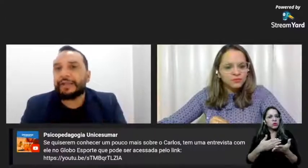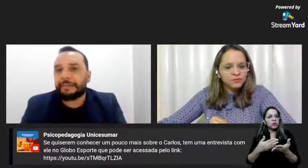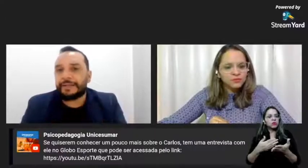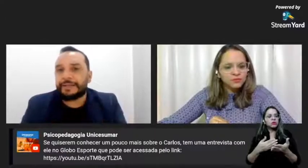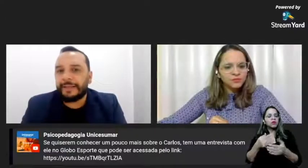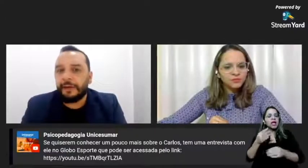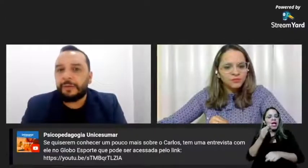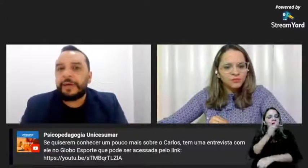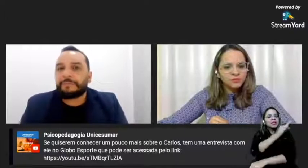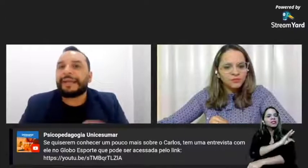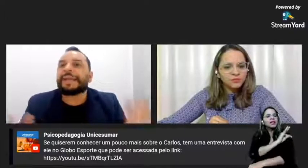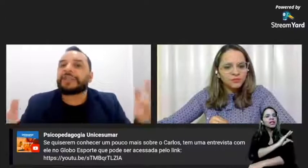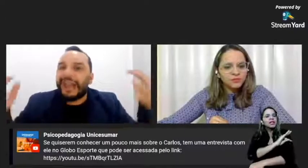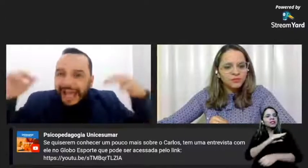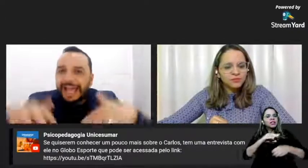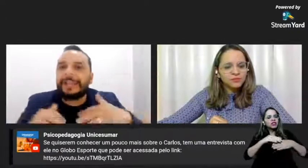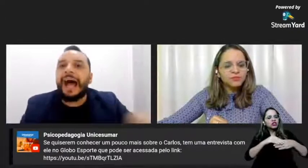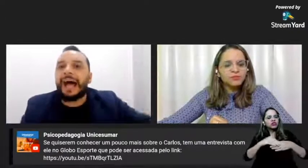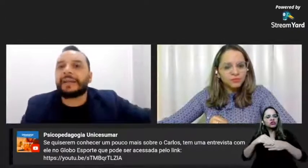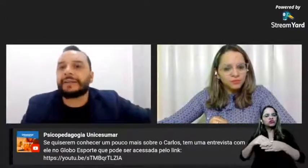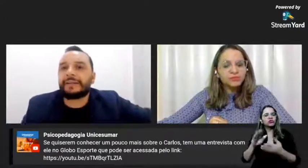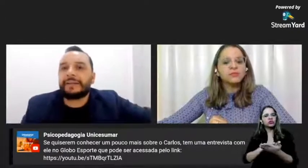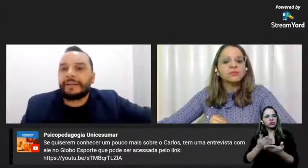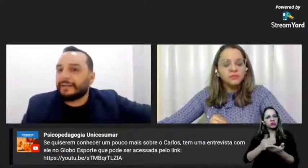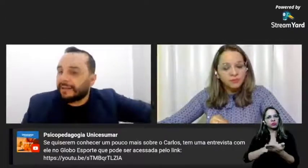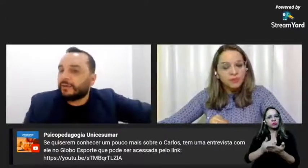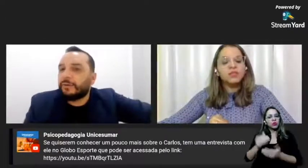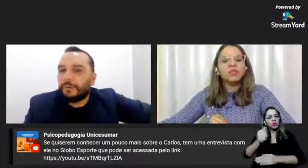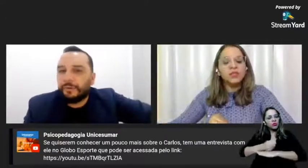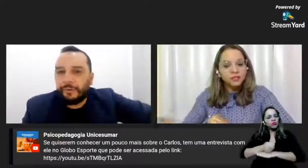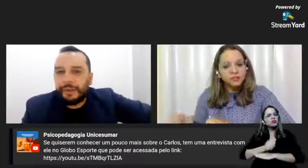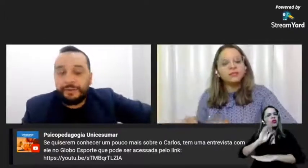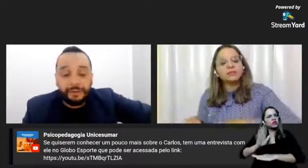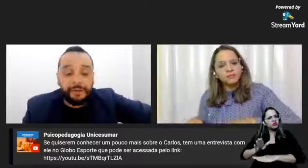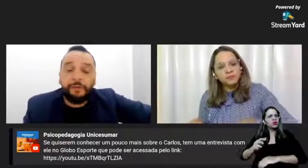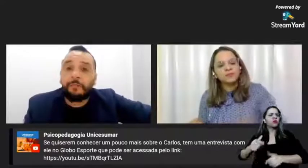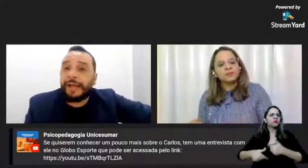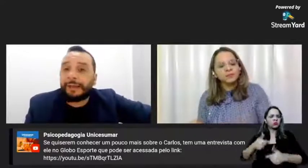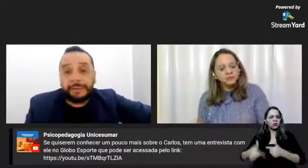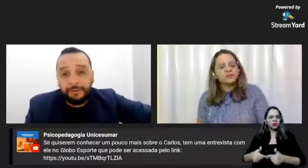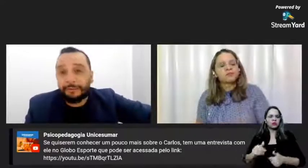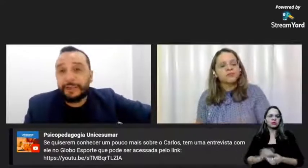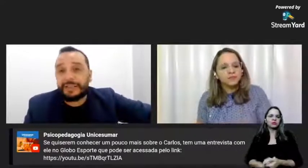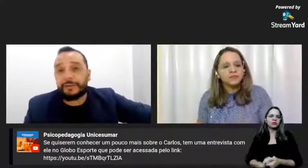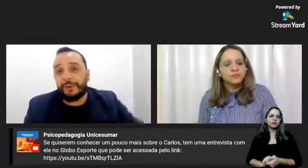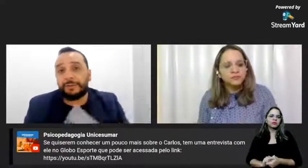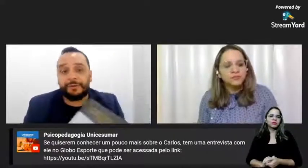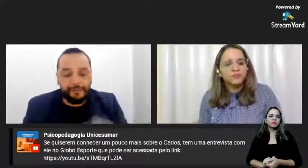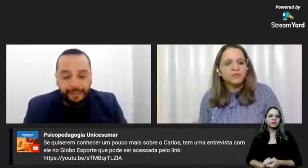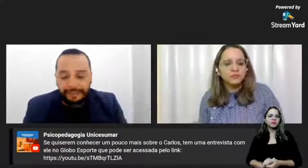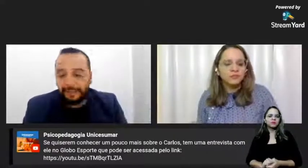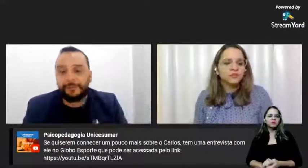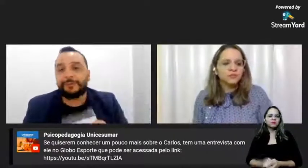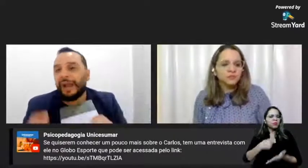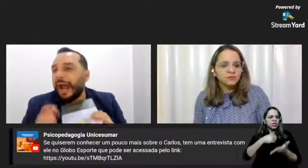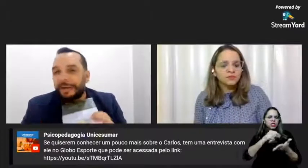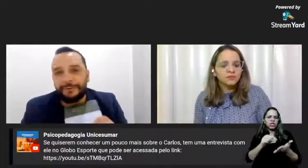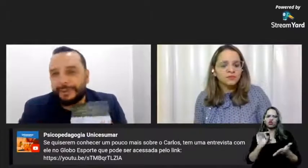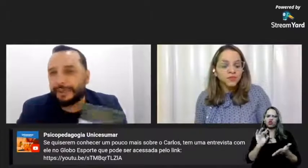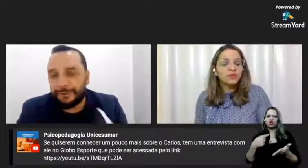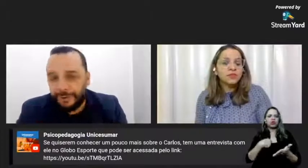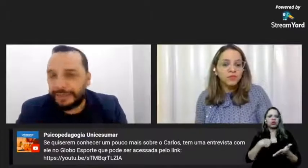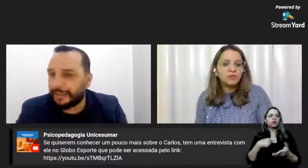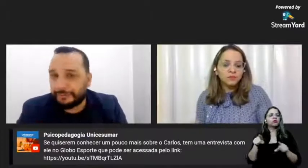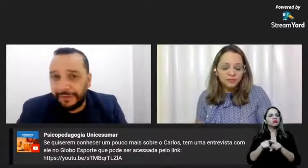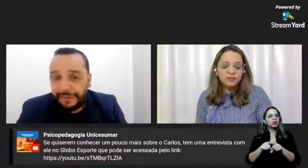técnicas de guia e interpretação para quem já é da área. Então, o livro está bem completo, então não foi escrito só por mim, tem o